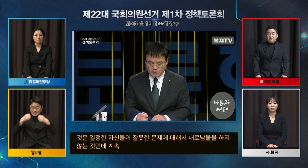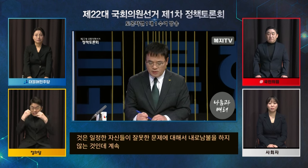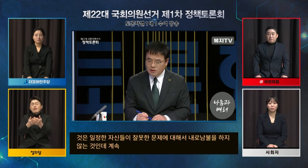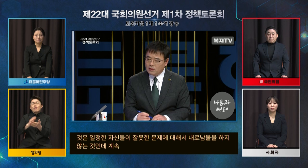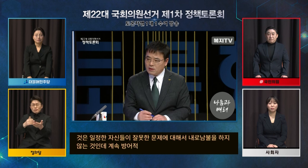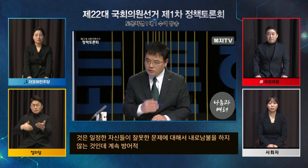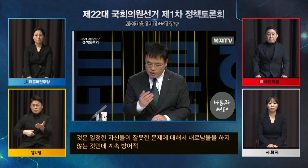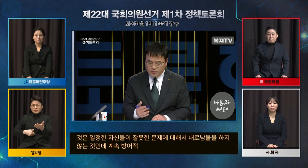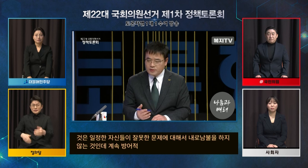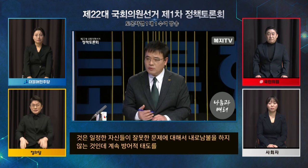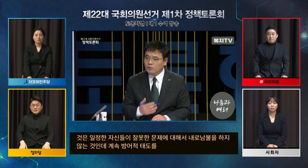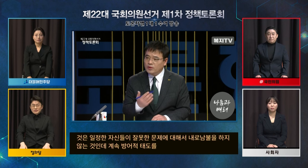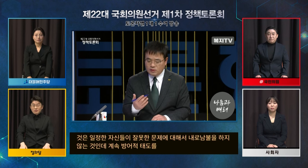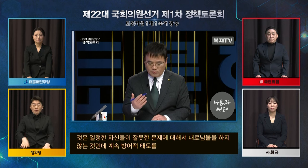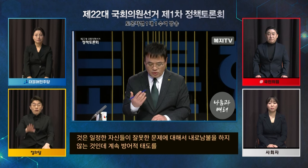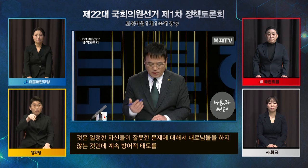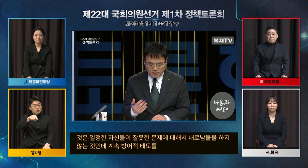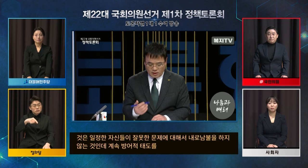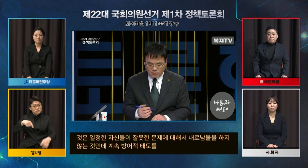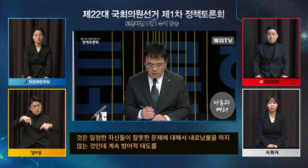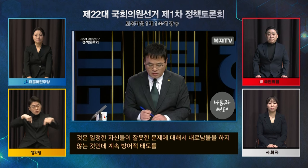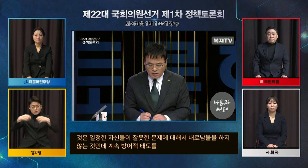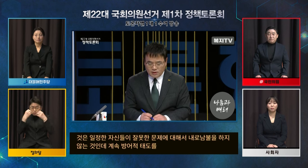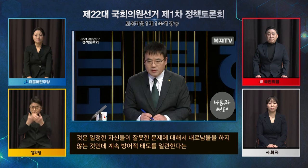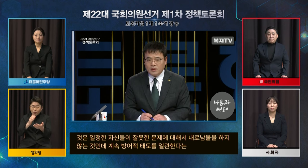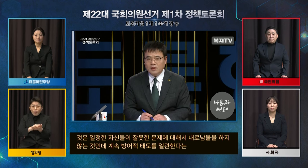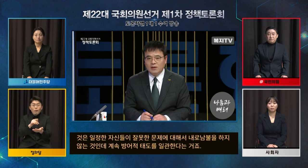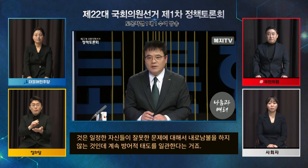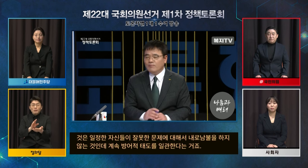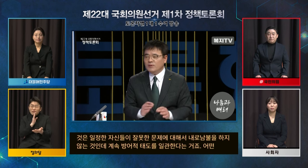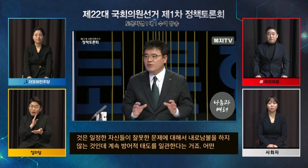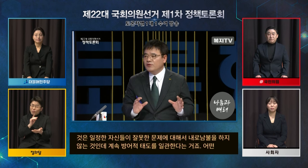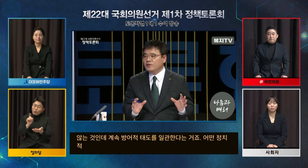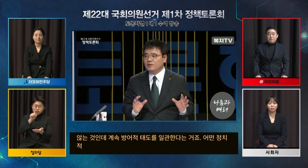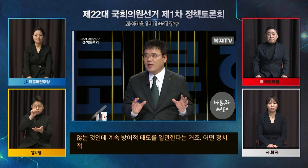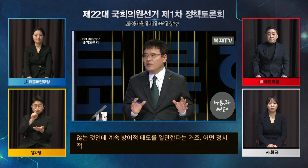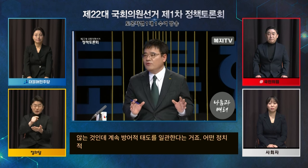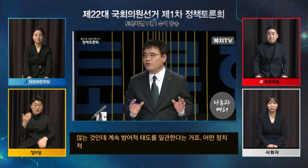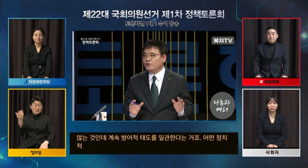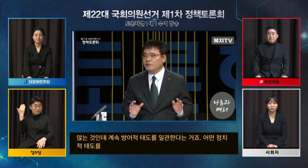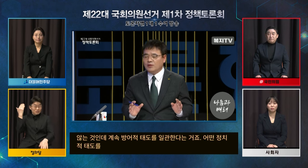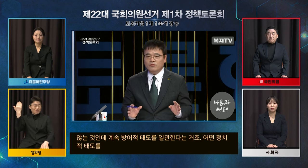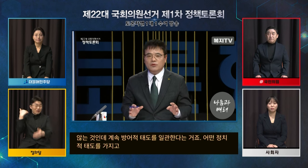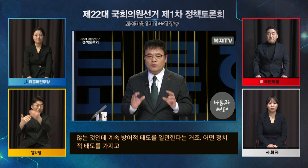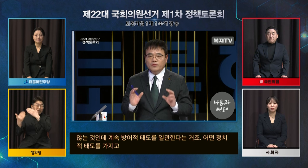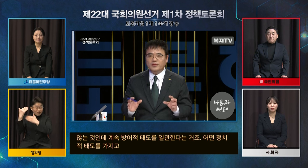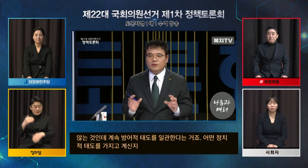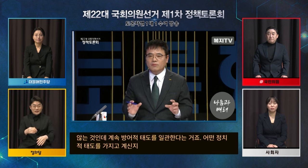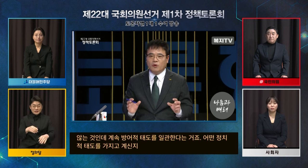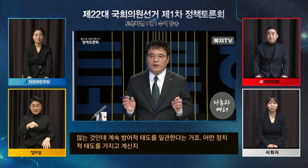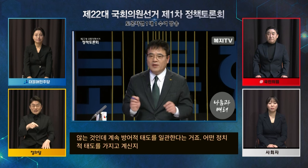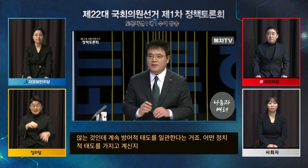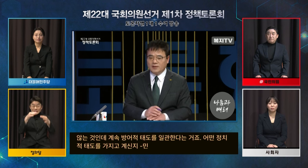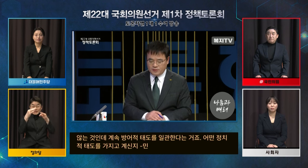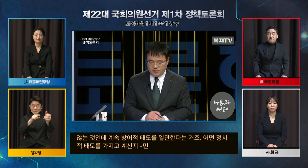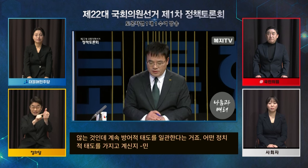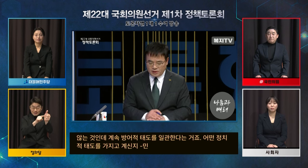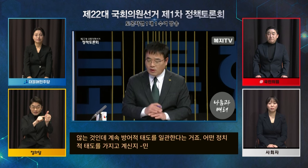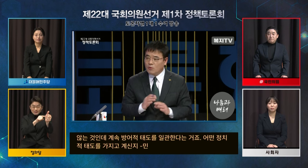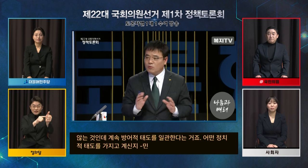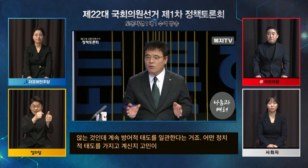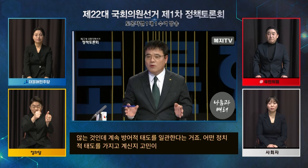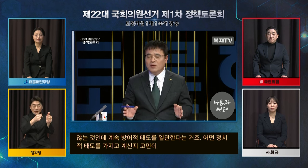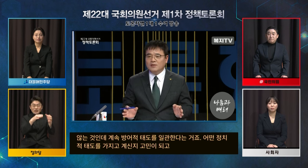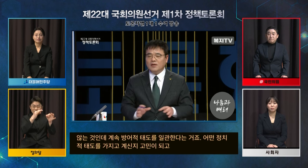정치개혁을 가지고 계신지 고민이 엄청 많이 되고요. 특히나 삼김 시절이 지금은 아니거든요. 대통령이 총재처럼 권한을 행사하던